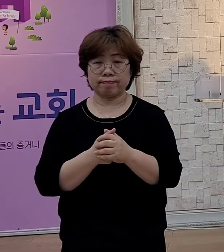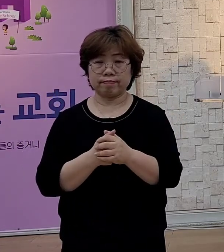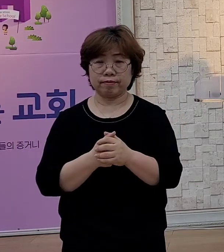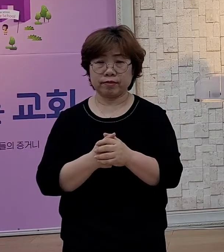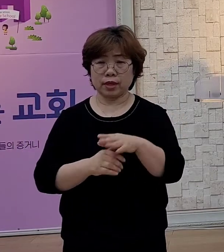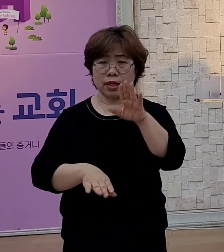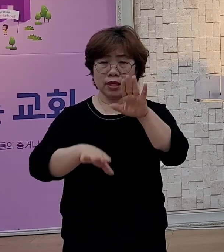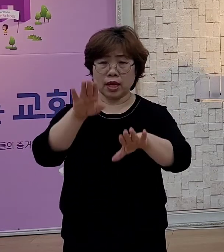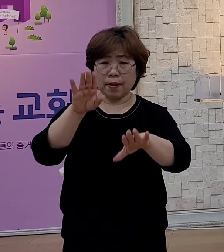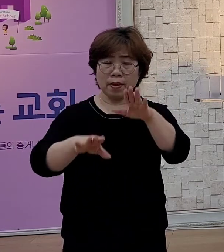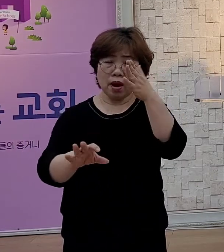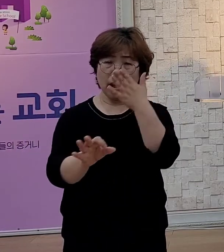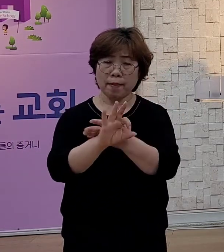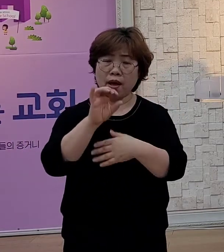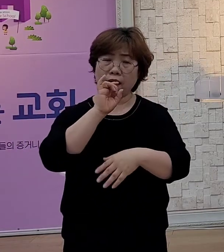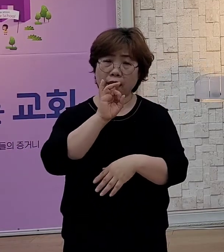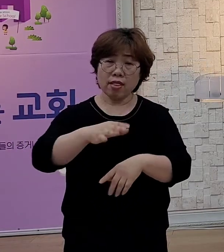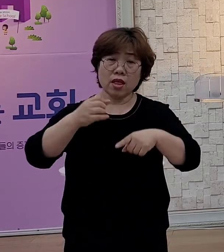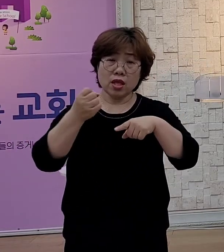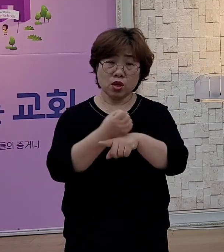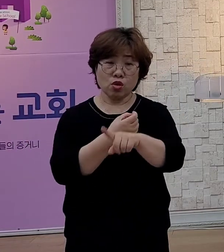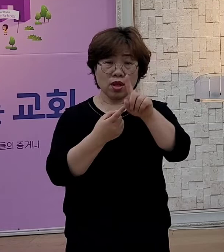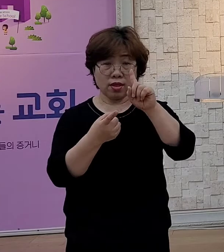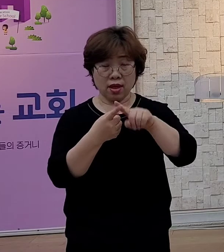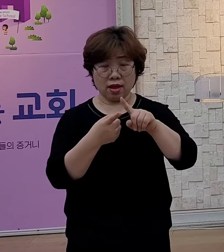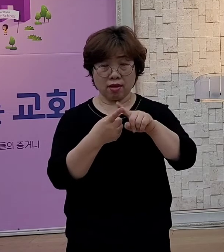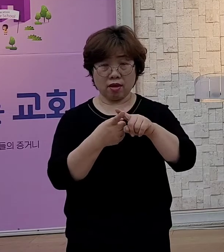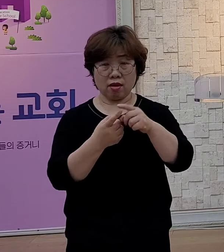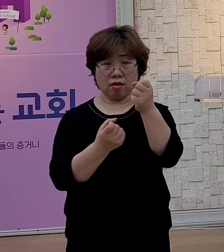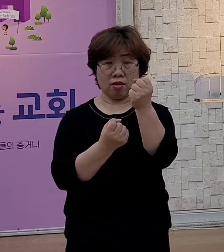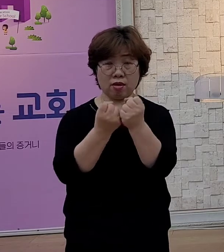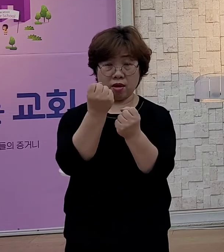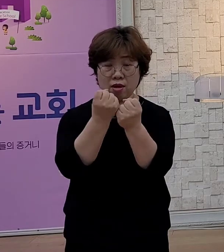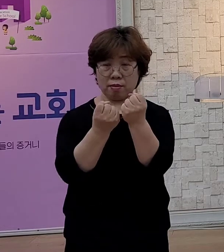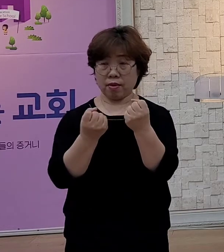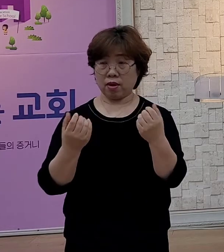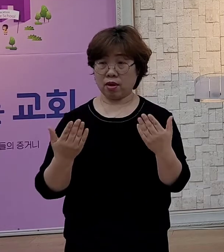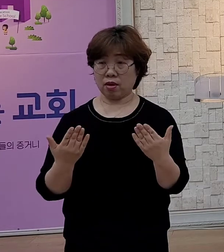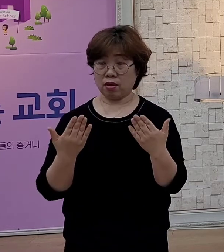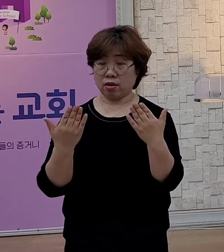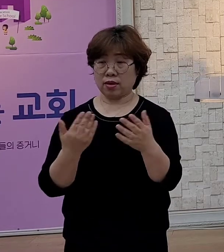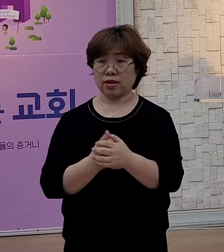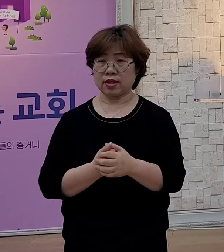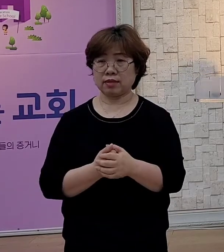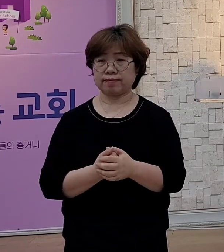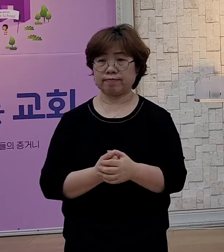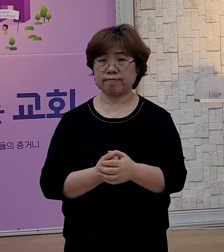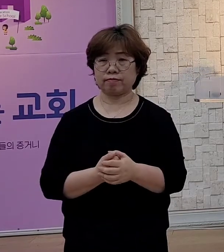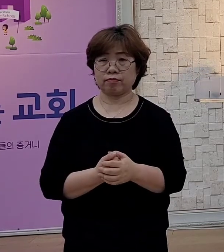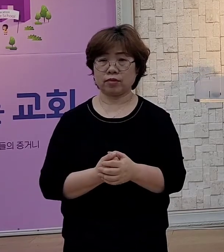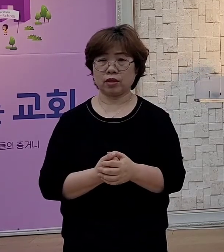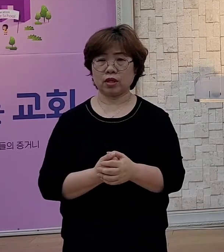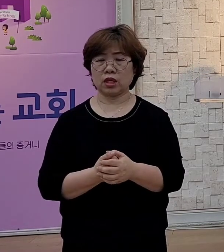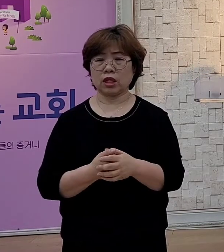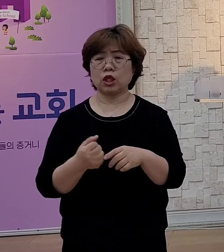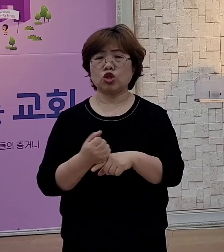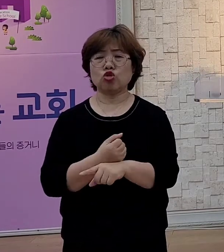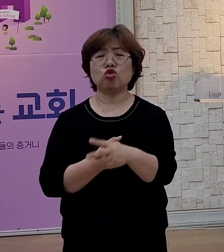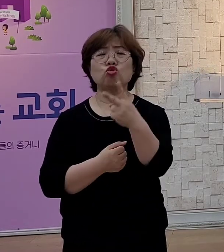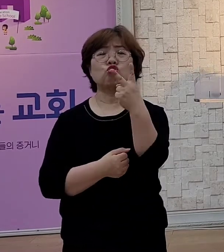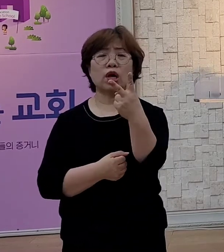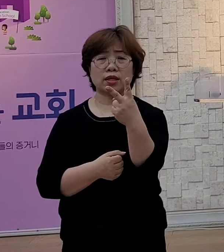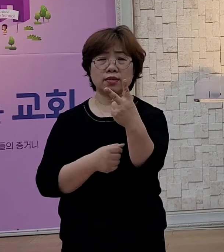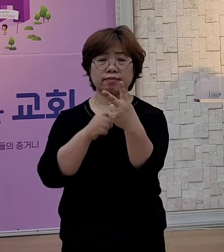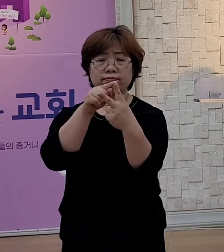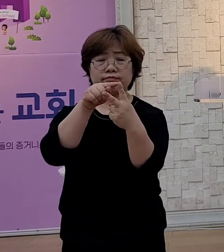그 이유를 말씀을 들어서 오늘 우리에게 가르치고 설명하고 있다는 것입니다. 크게 보면 딱 두 가지 이유예요. 왜 차별하면